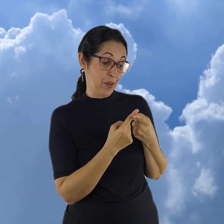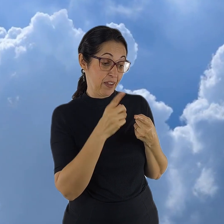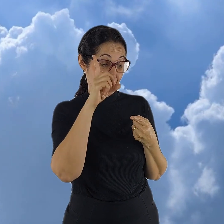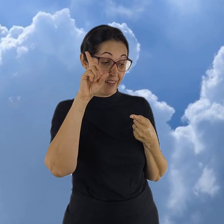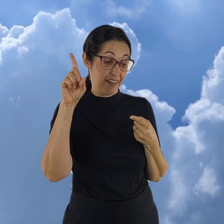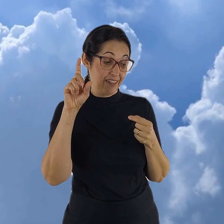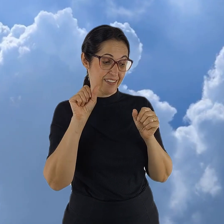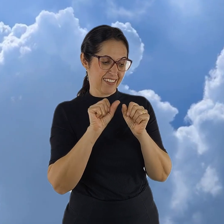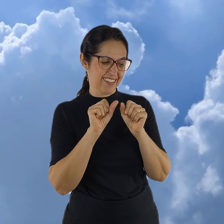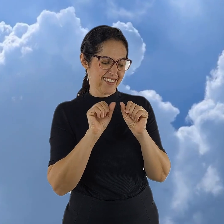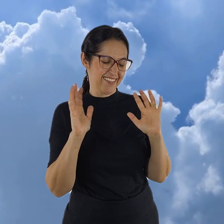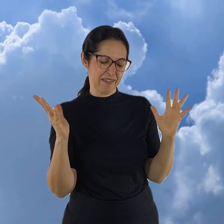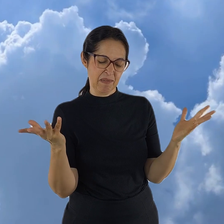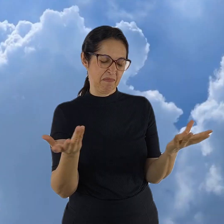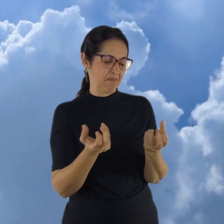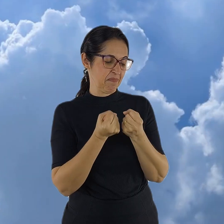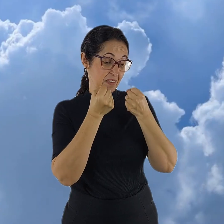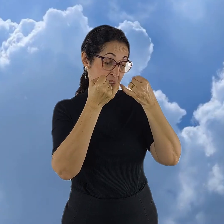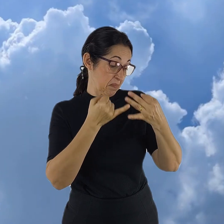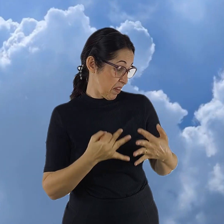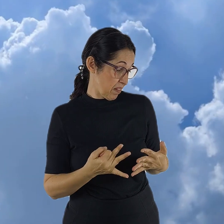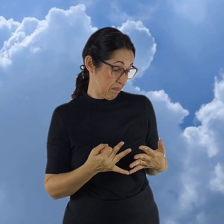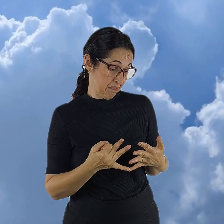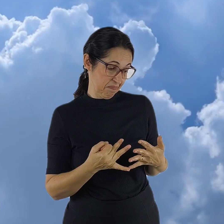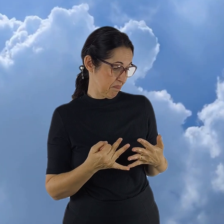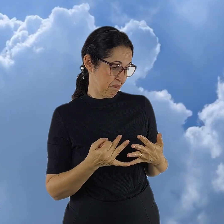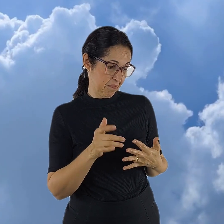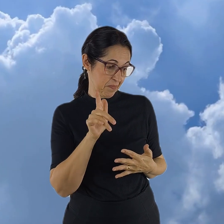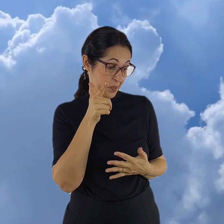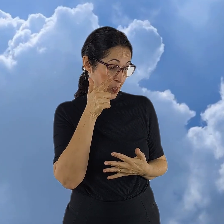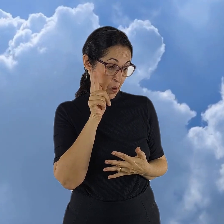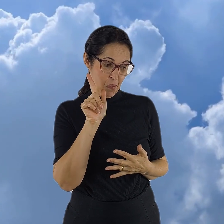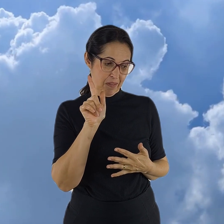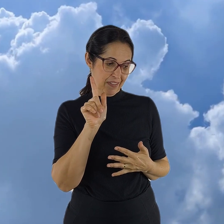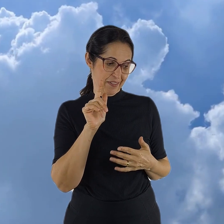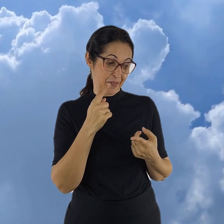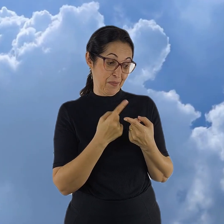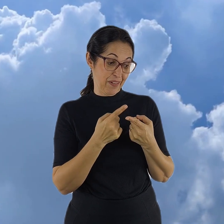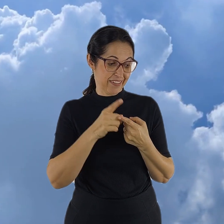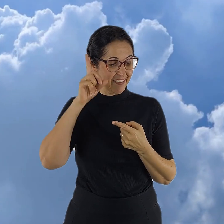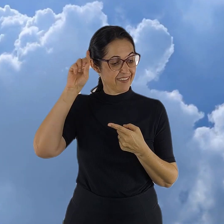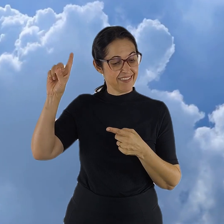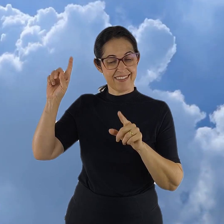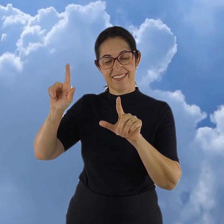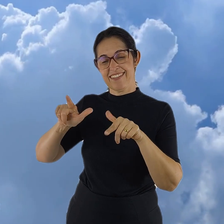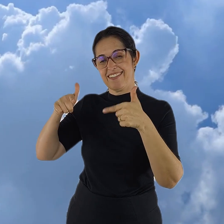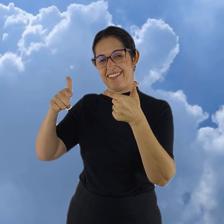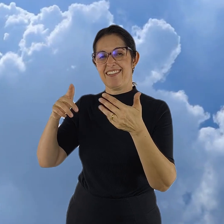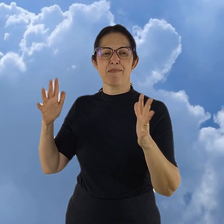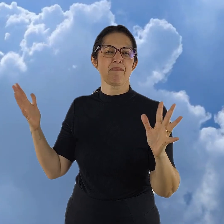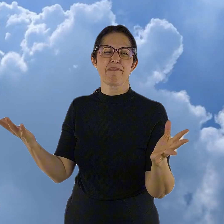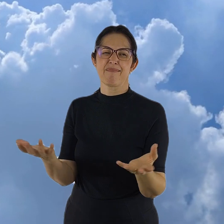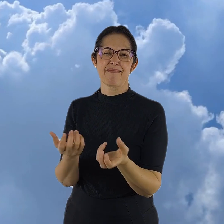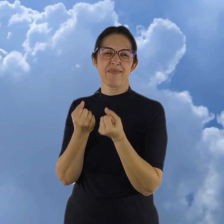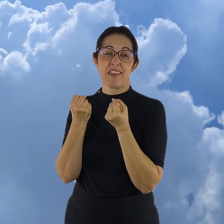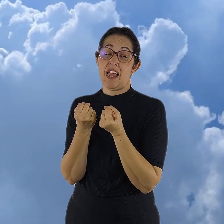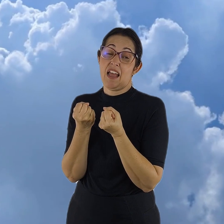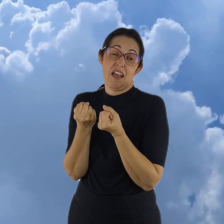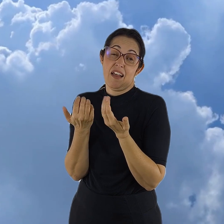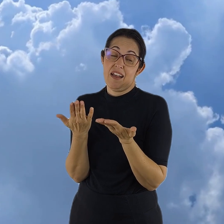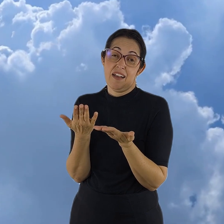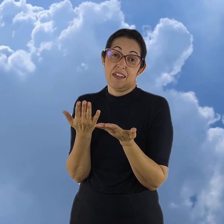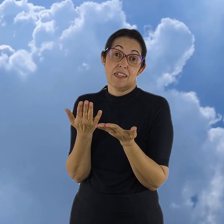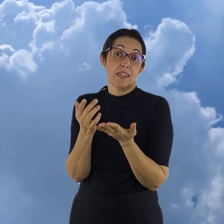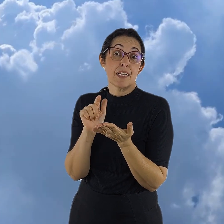pode fazer é indescritível. Porque o que Deus pode fazer é maravilhoso. Não é se